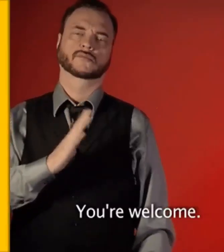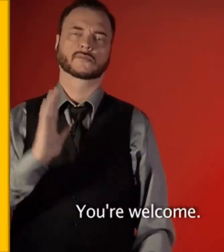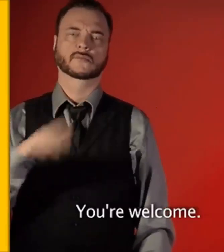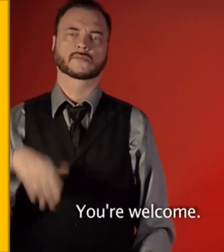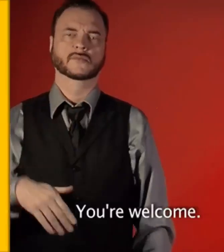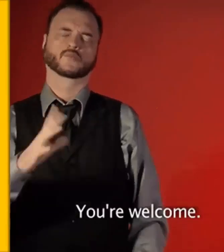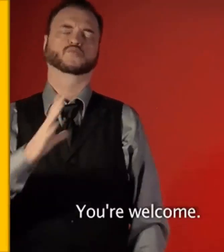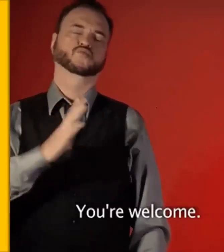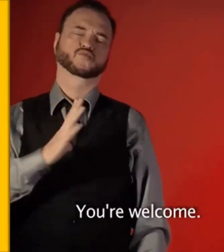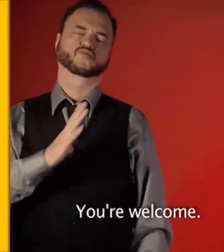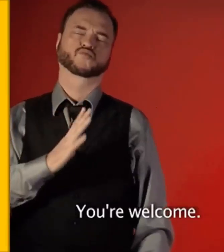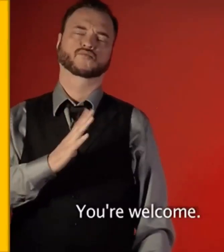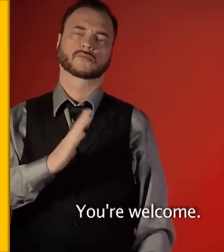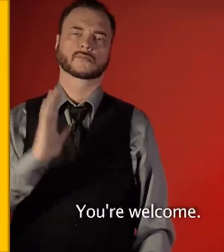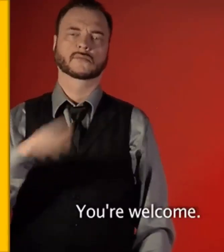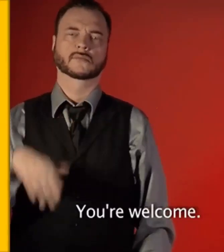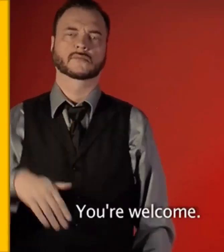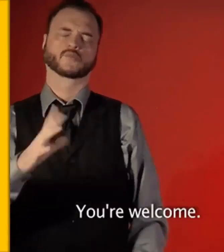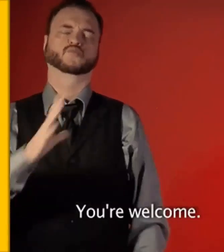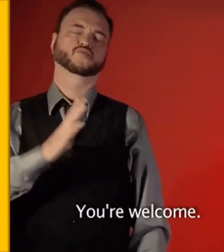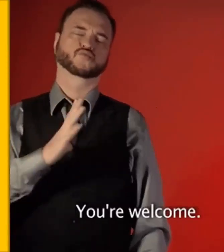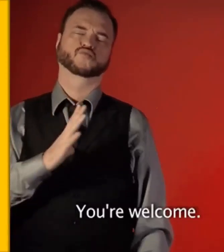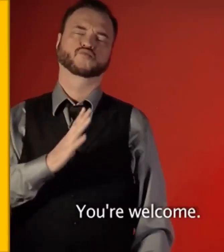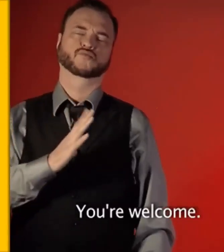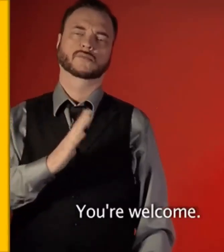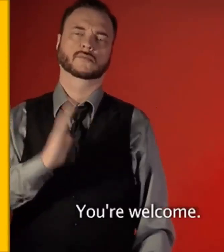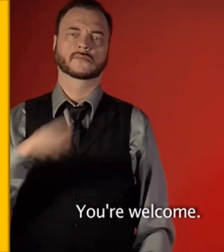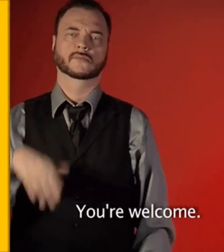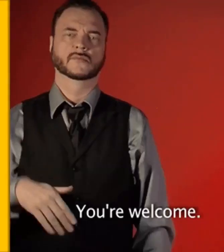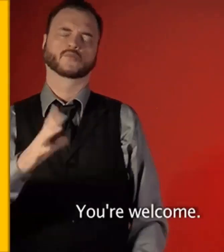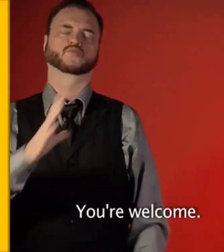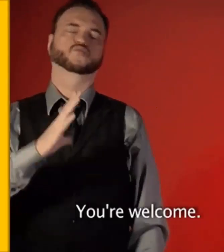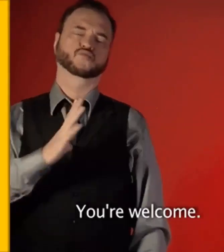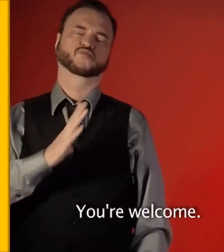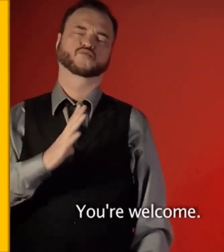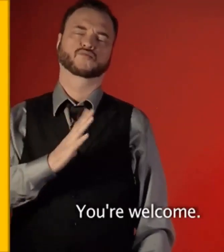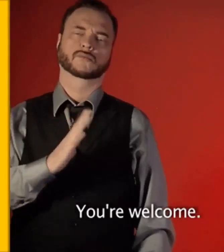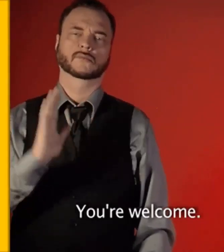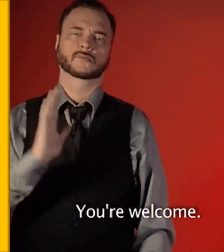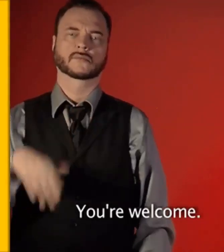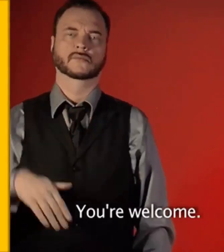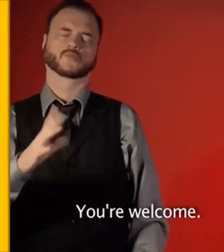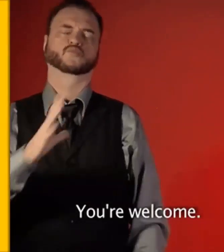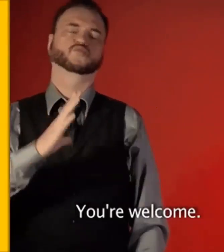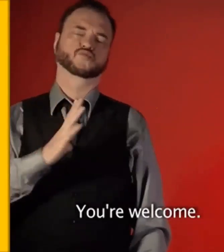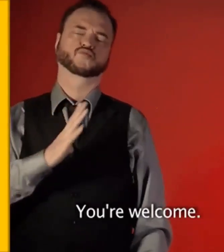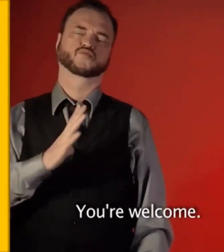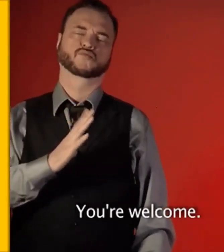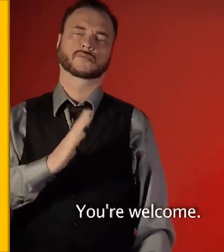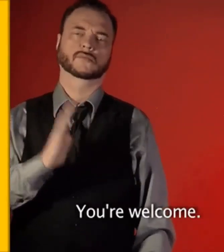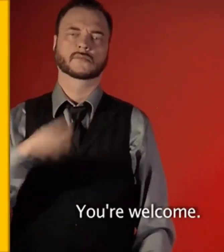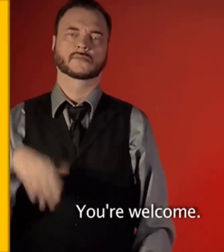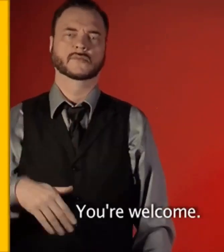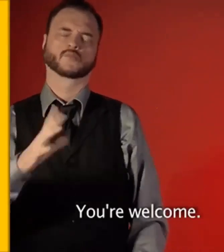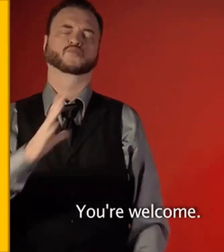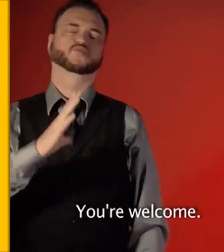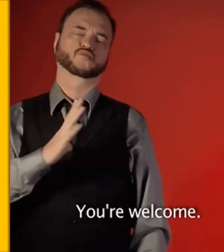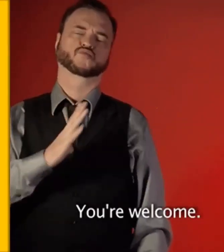bienvenido, tú eres bienvenido o bienvenida. Si le haces un favor a alguien, el gringo te va a decir, ah,